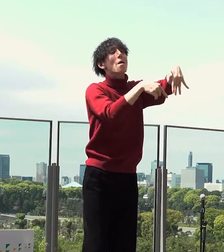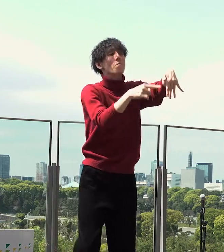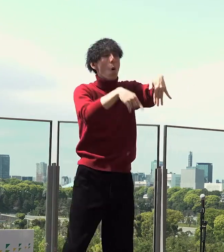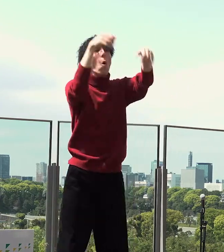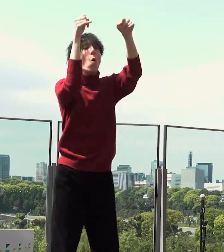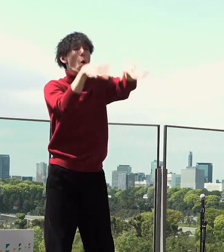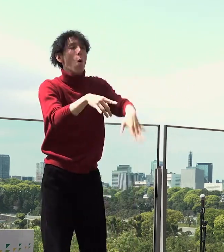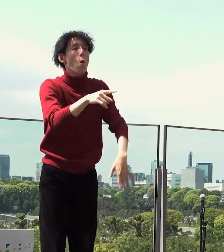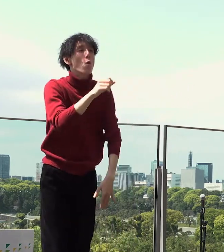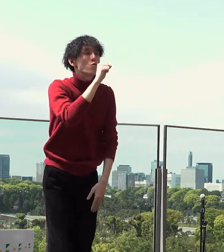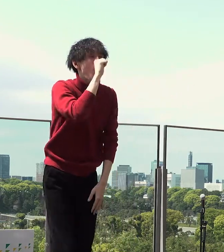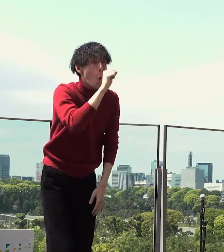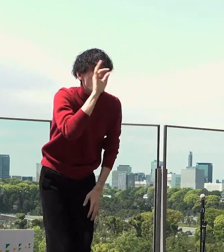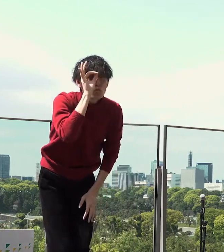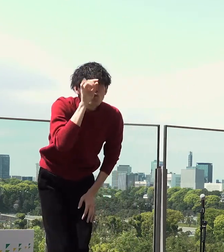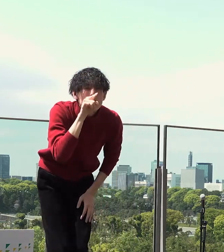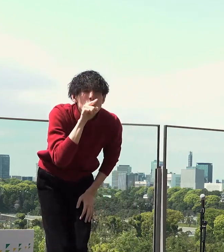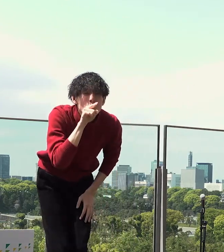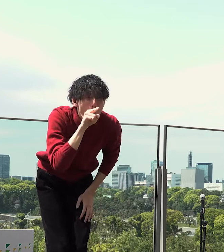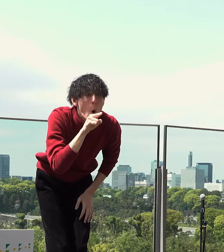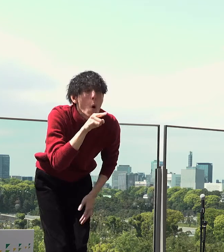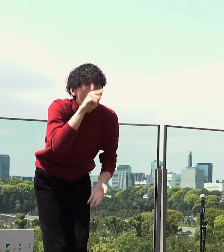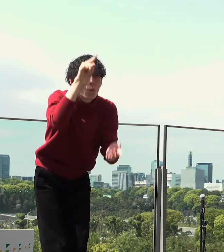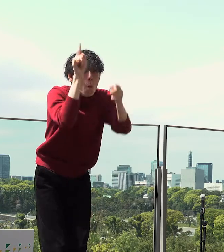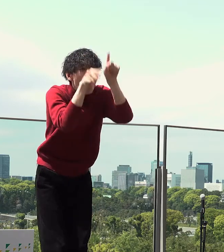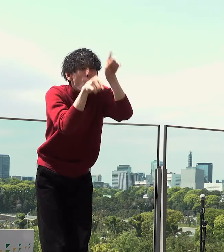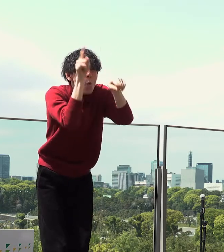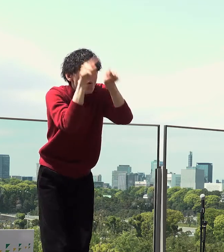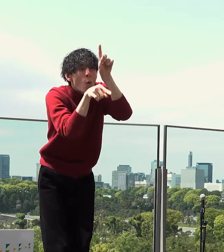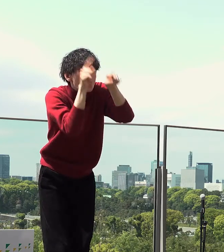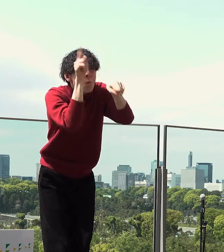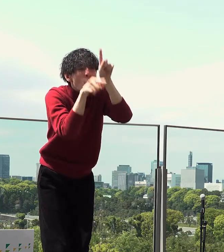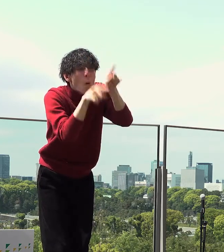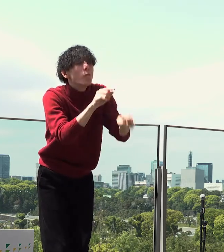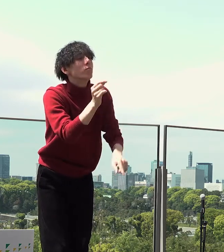雨の表現をしていました。よく雨を見てみるとポツポツポツポ